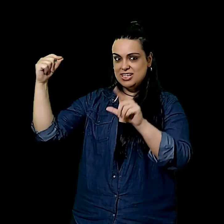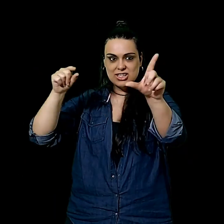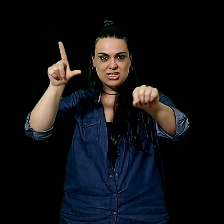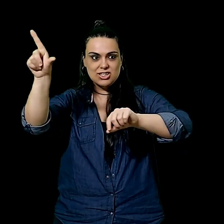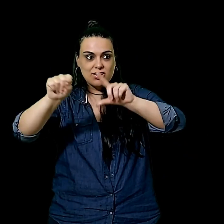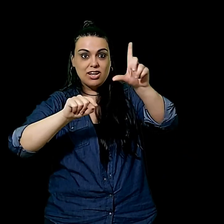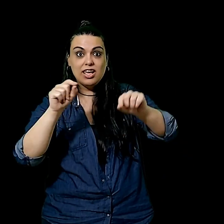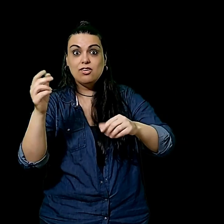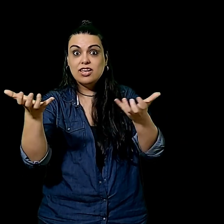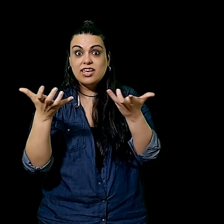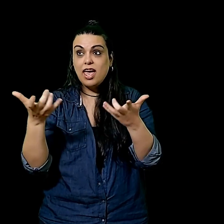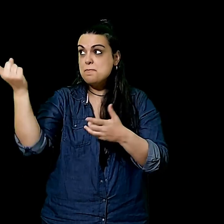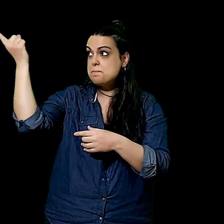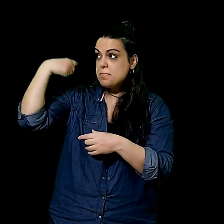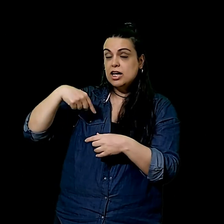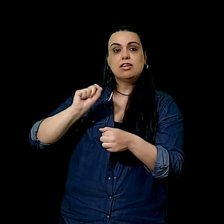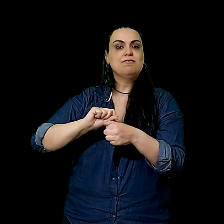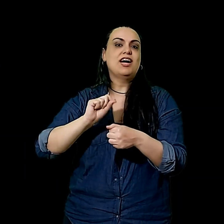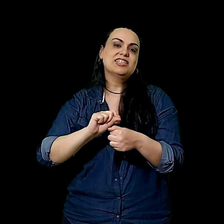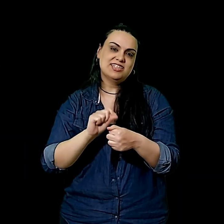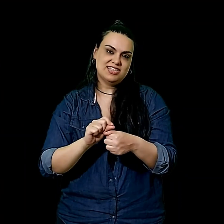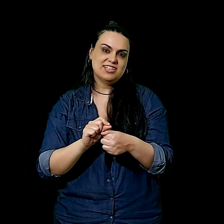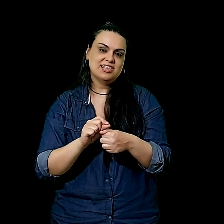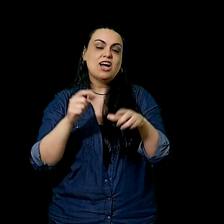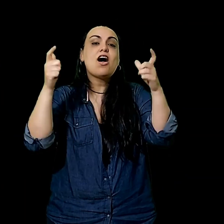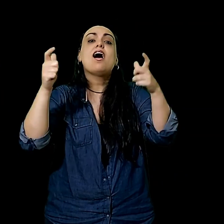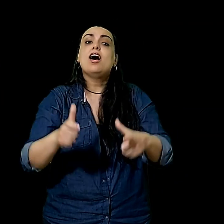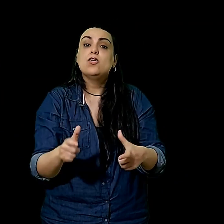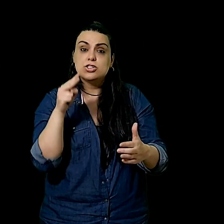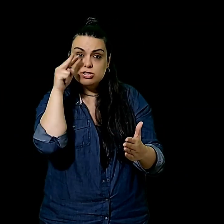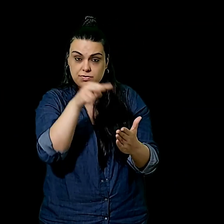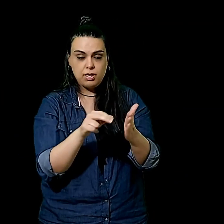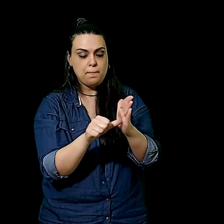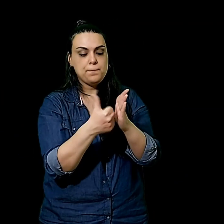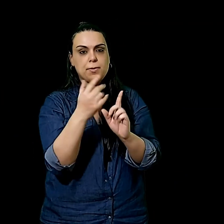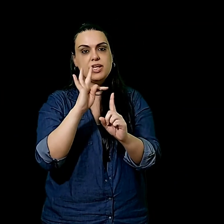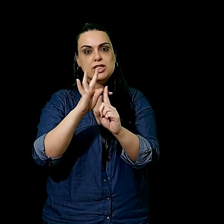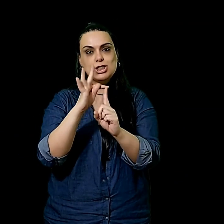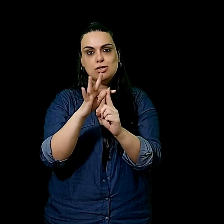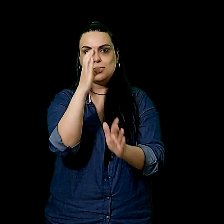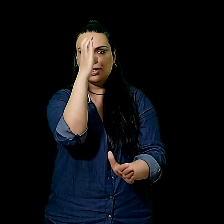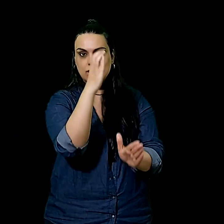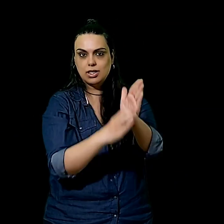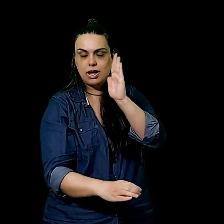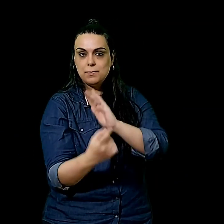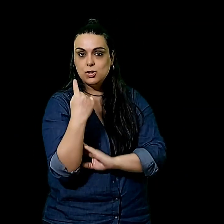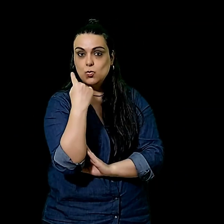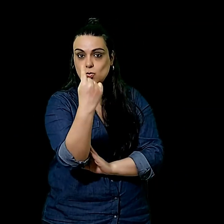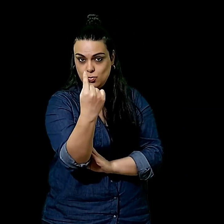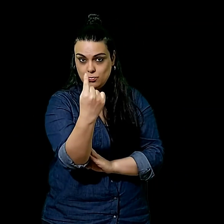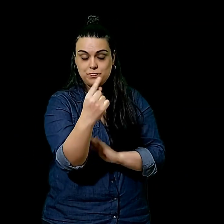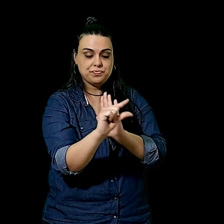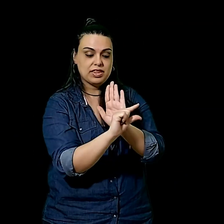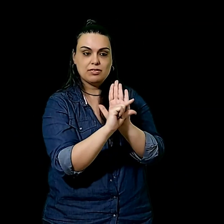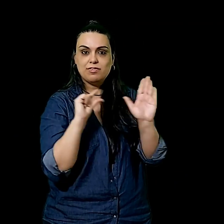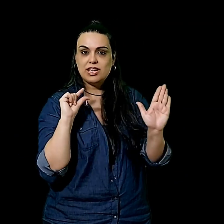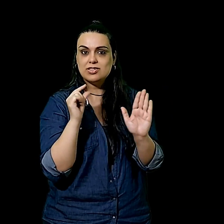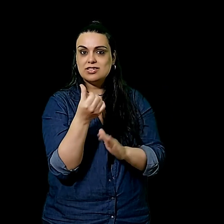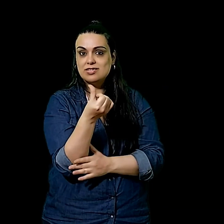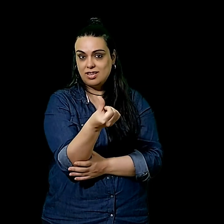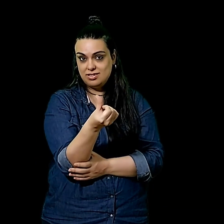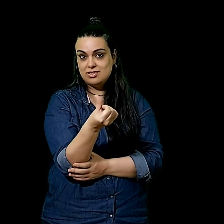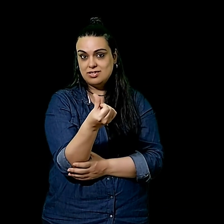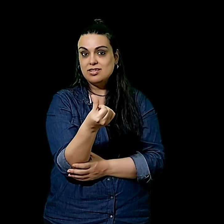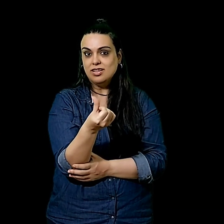vida delas. E aonde a gente vê isso? Anote aí a referência. 1 Timóteo, capítulo de número 1, verso de número